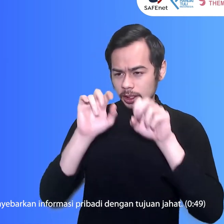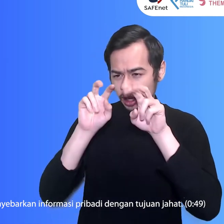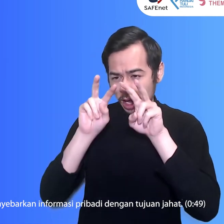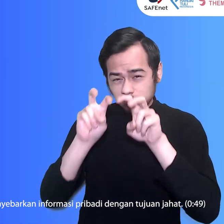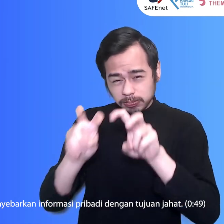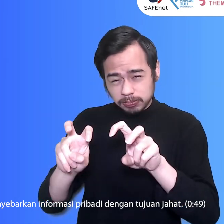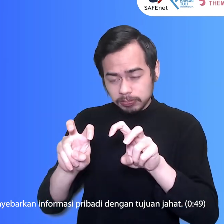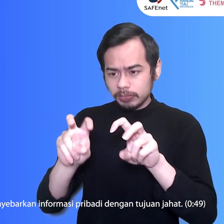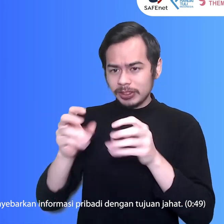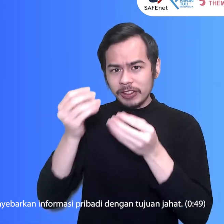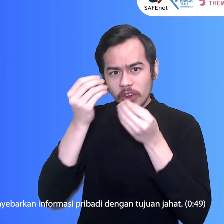jahat